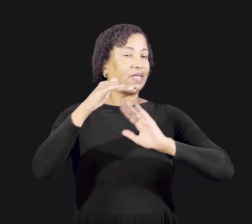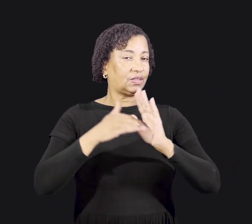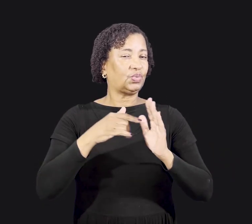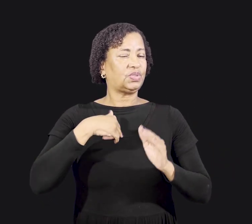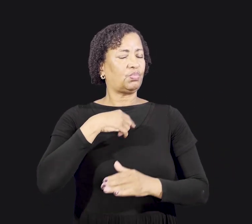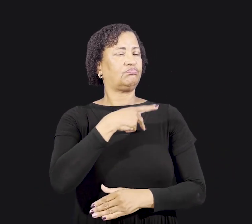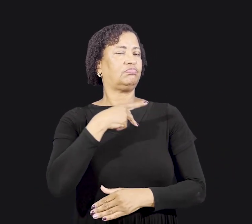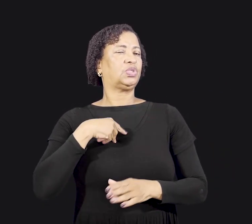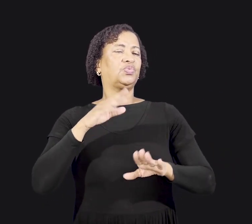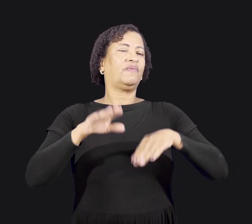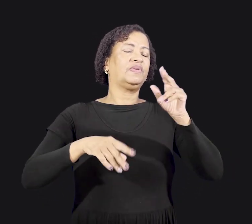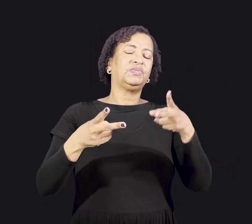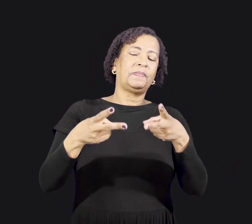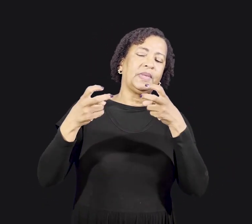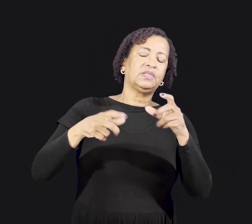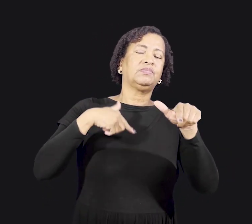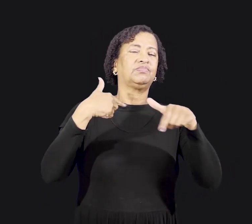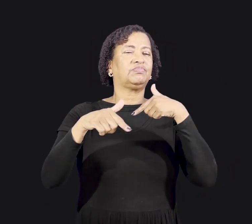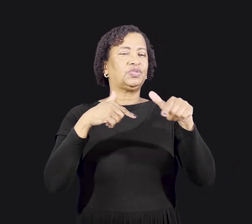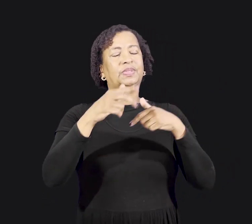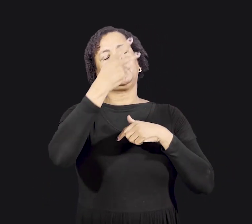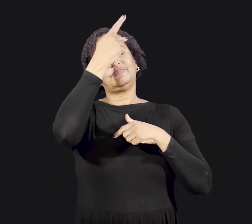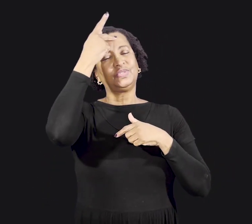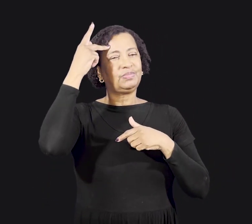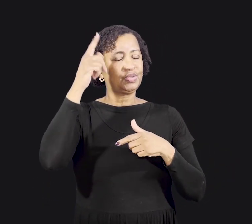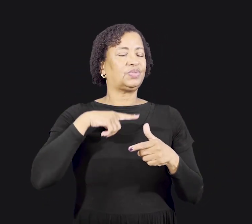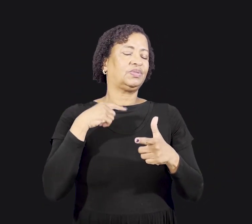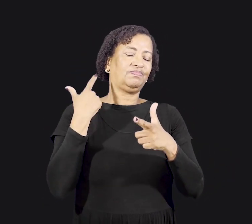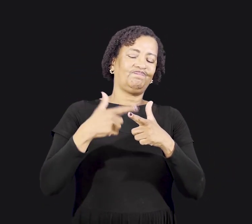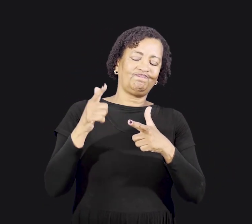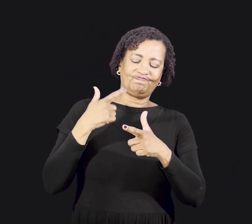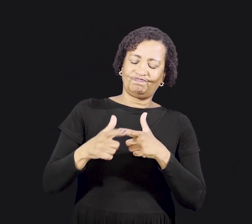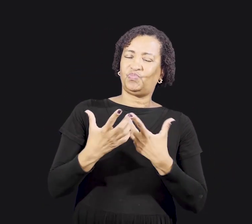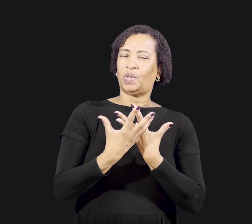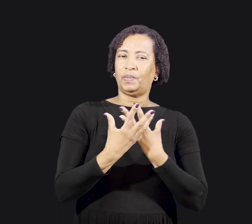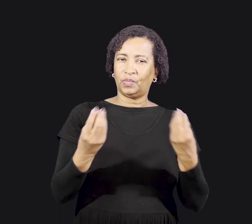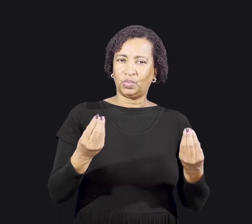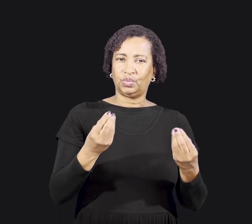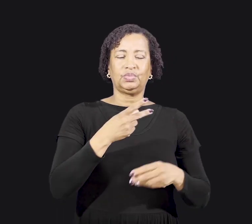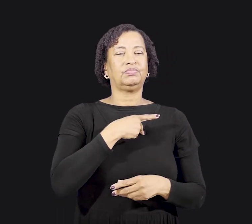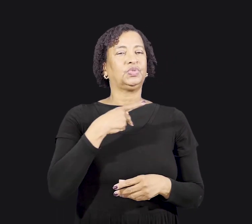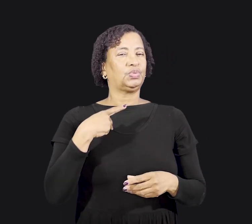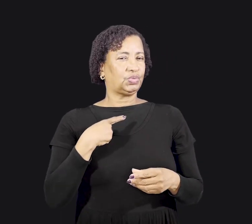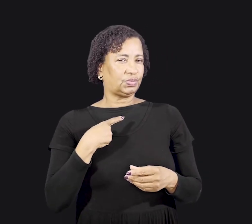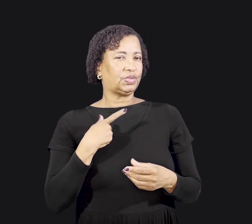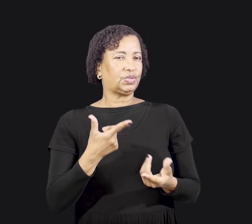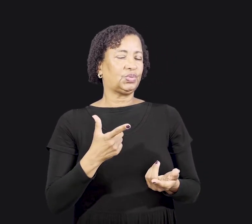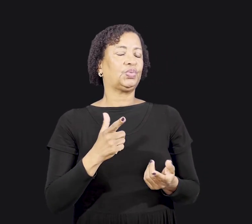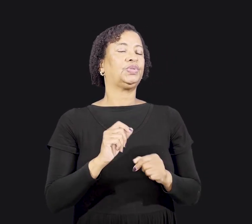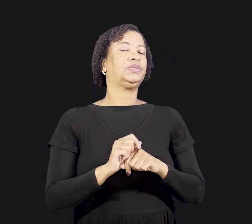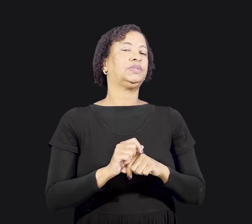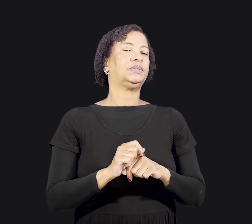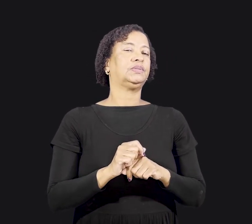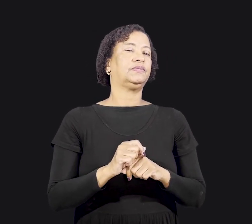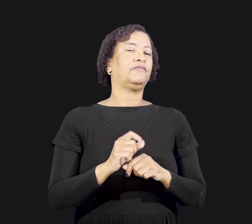função de pastor, às vezes percebo que estou trabalhando com pessoas que têm muitos problemas. Os pastores passam grande parte do tempo